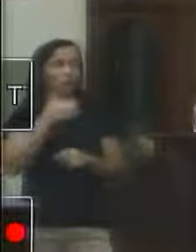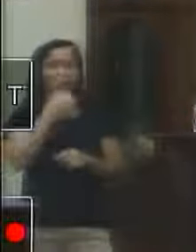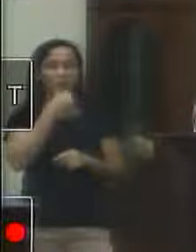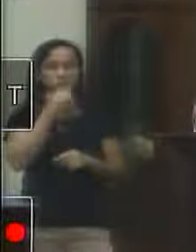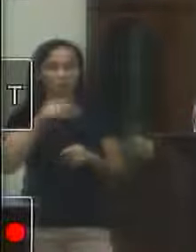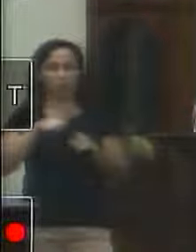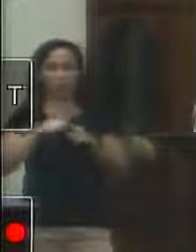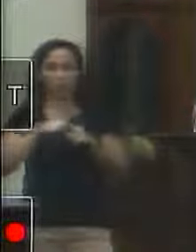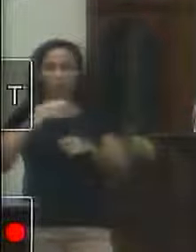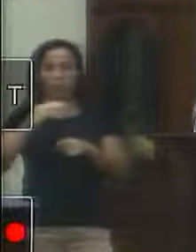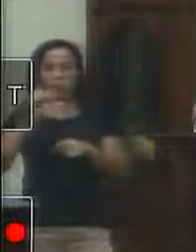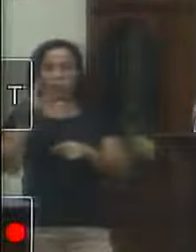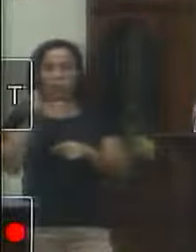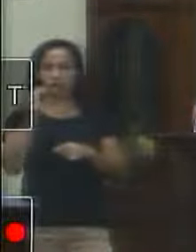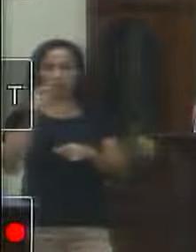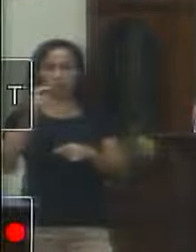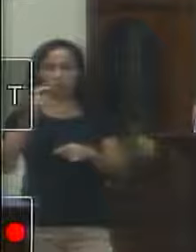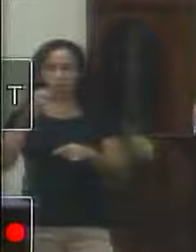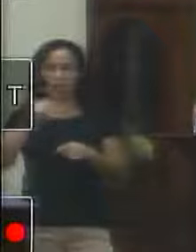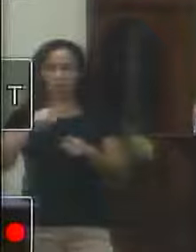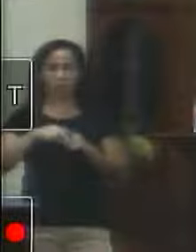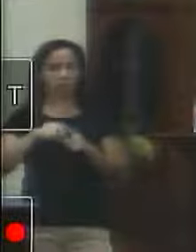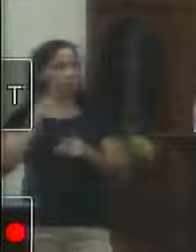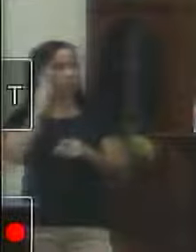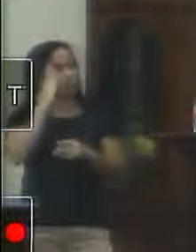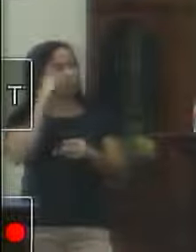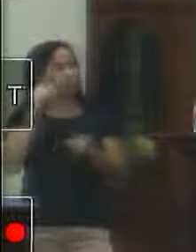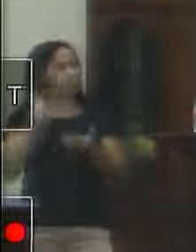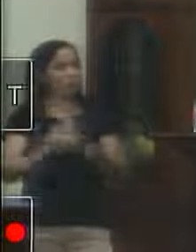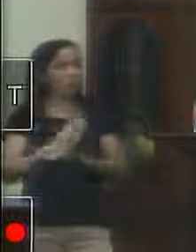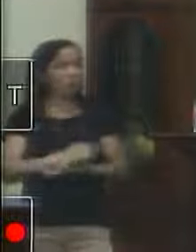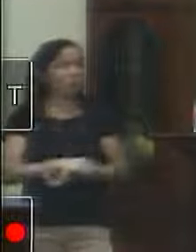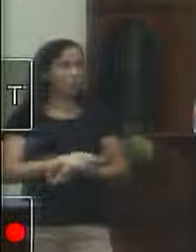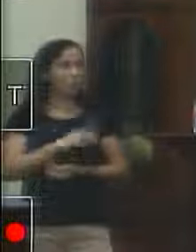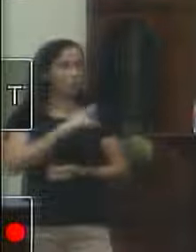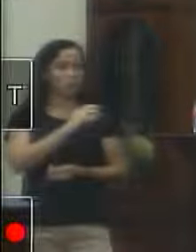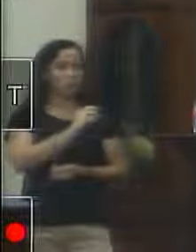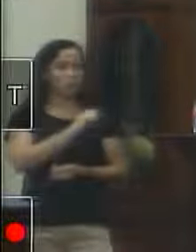estava em Parapeúna também, para saber como que tinha sido. Ela falou, Rosemary,